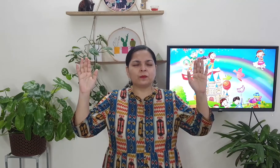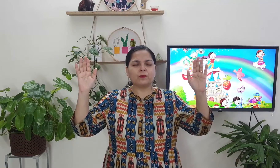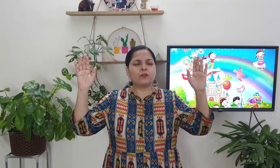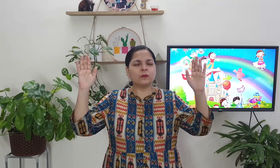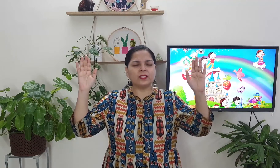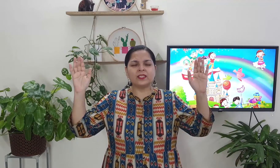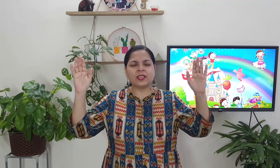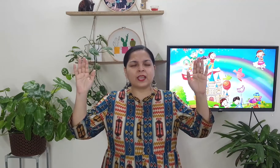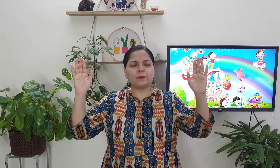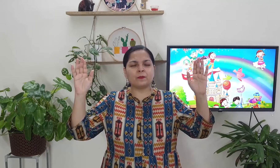தேவனின் பிள்ளை.